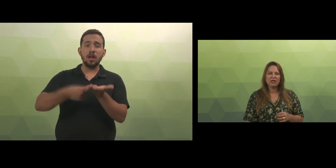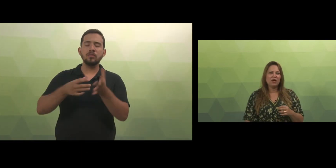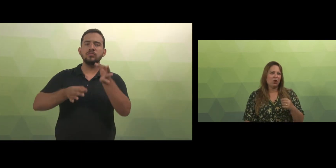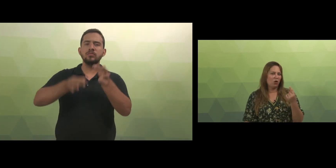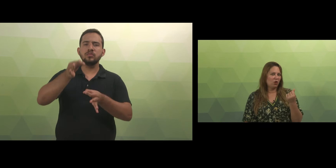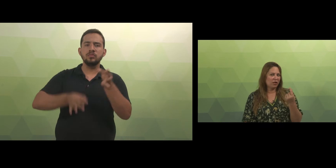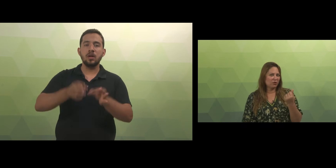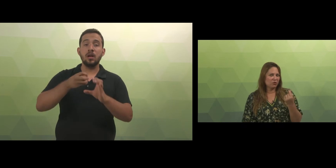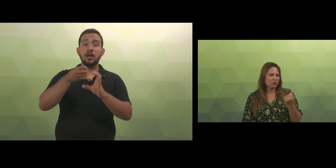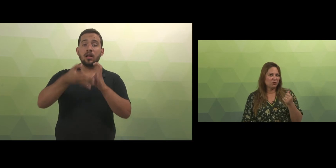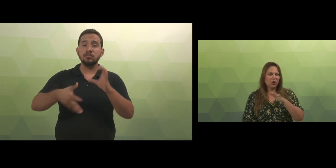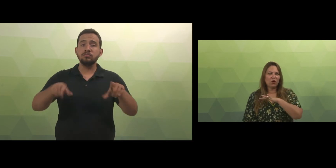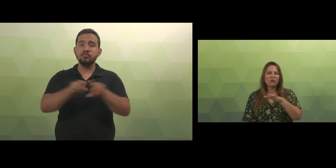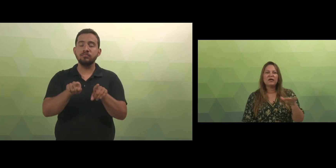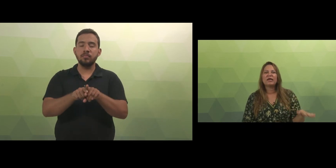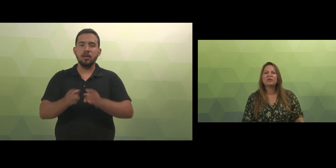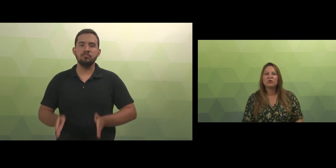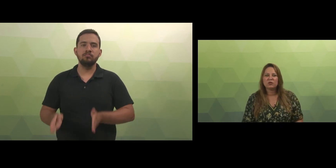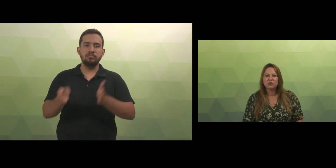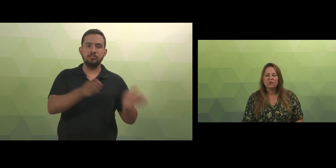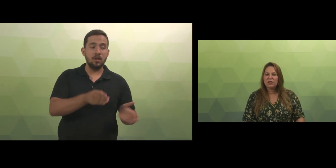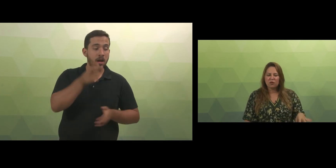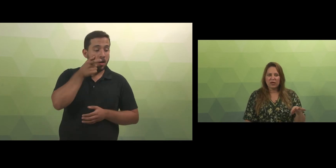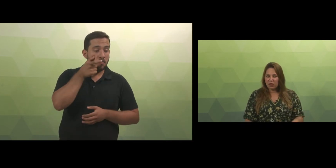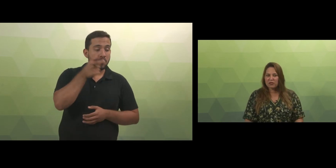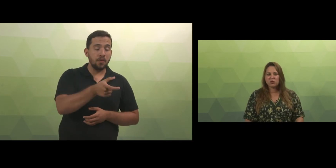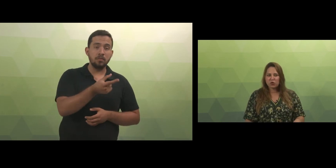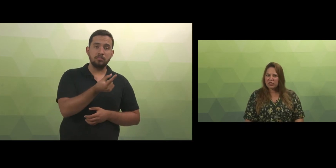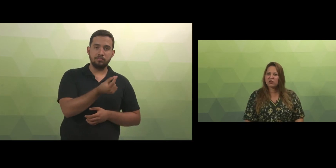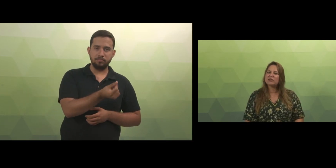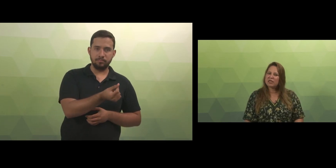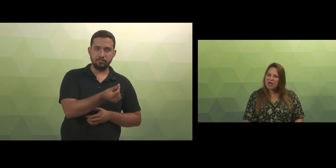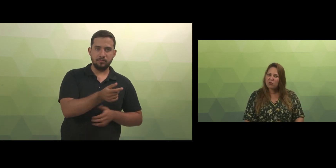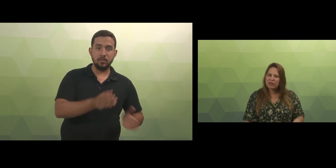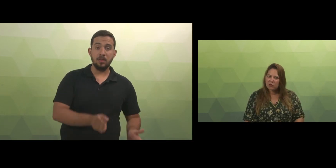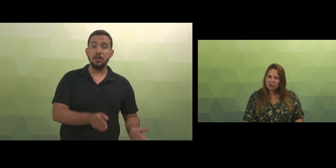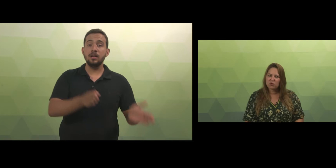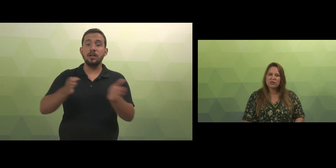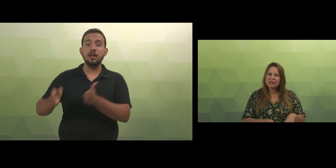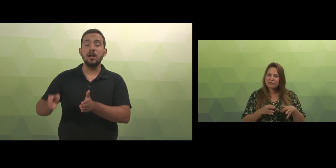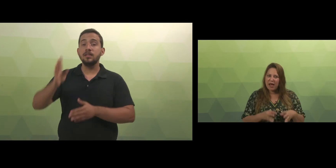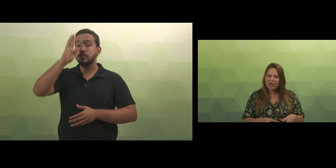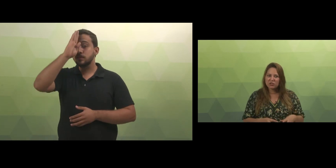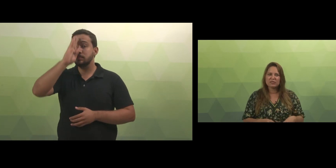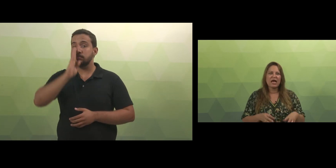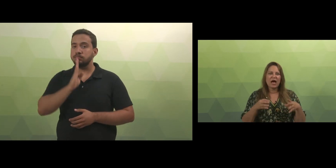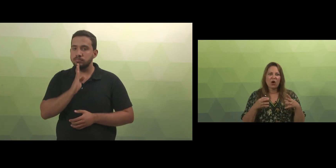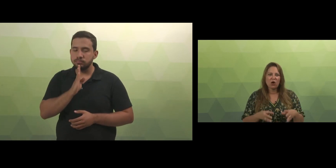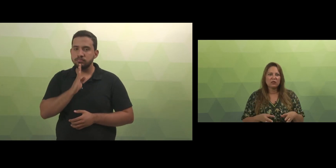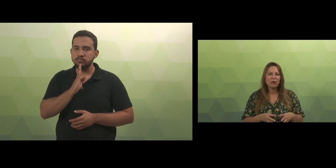ser oneroso ou gratuito. O negócio jurídico ele será oneroso quando as